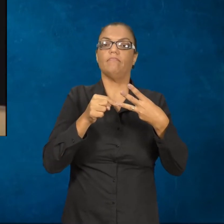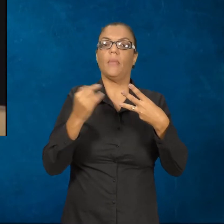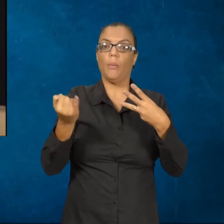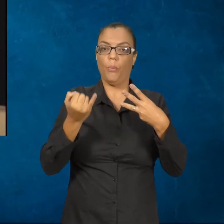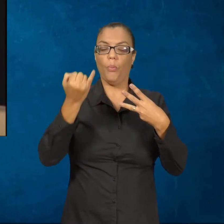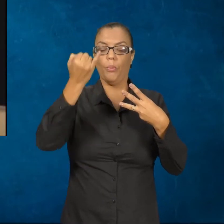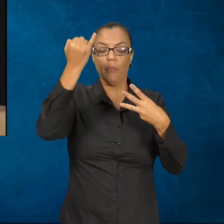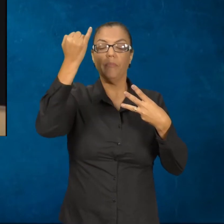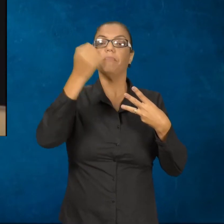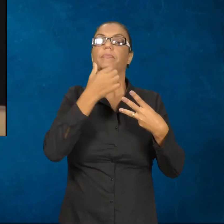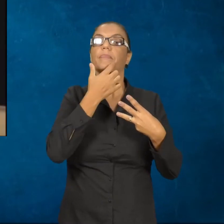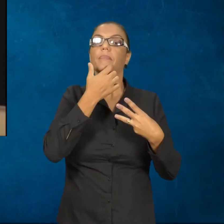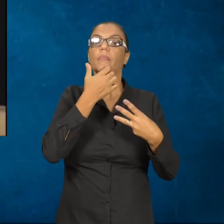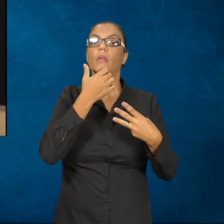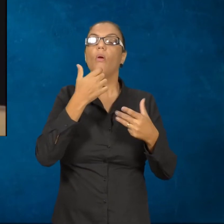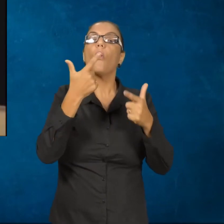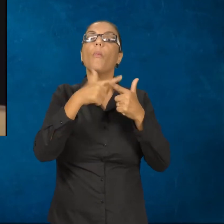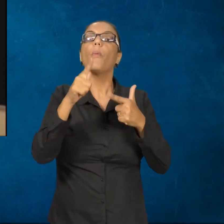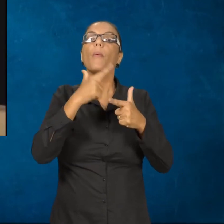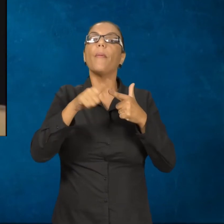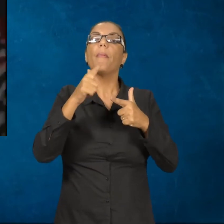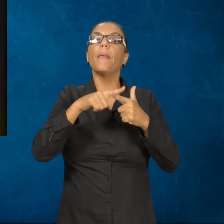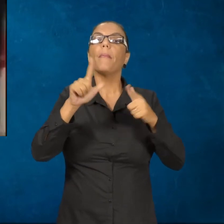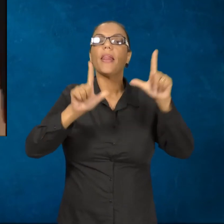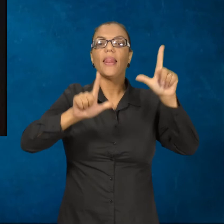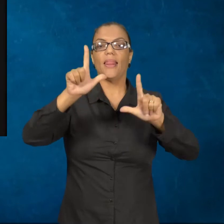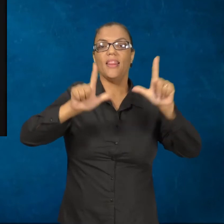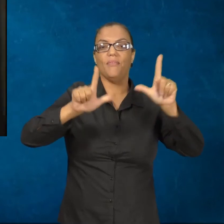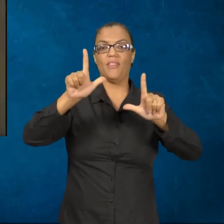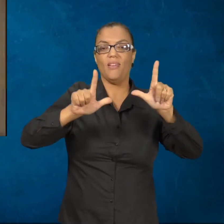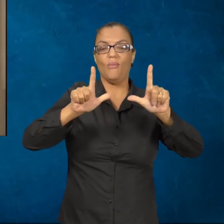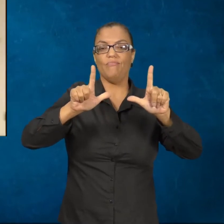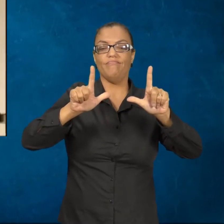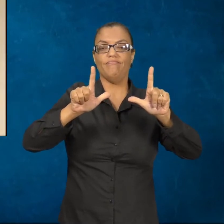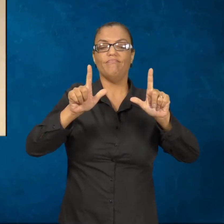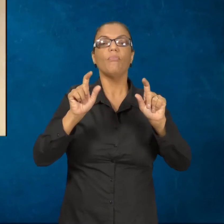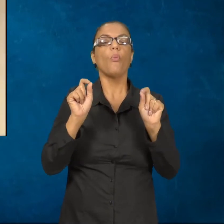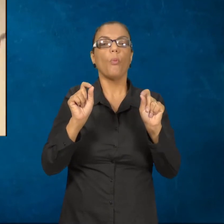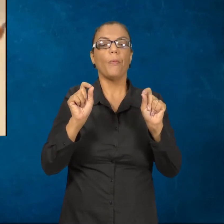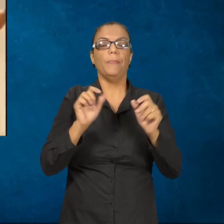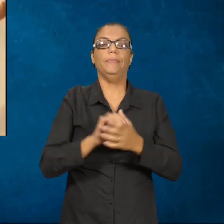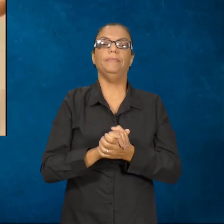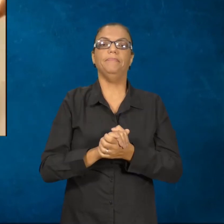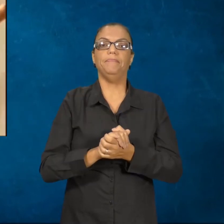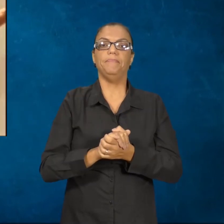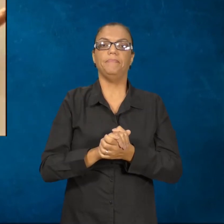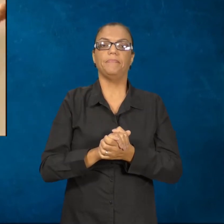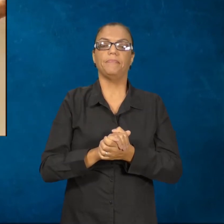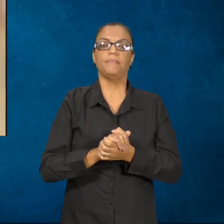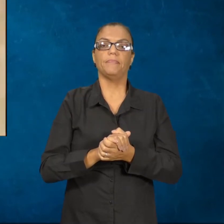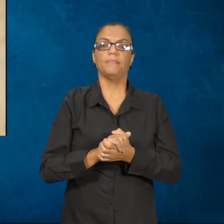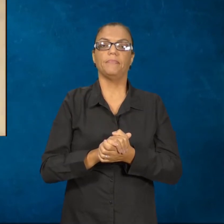tarefa. O grande problema da TV qual foi? Entre outras coisas.